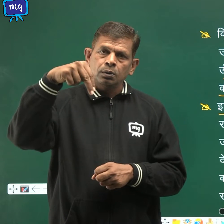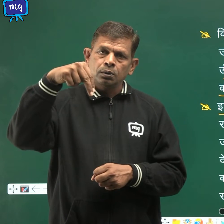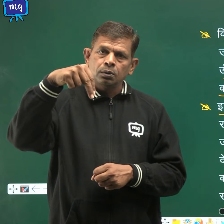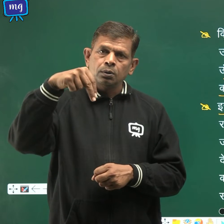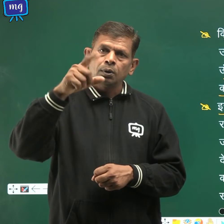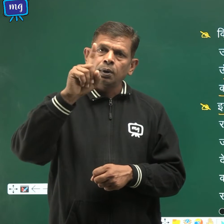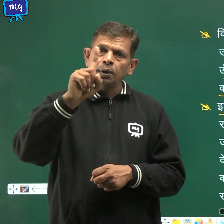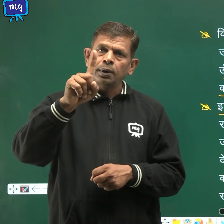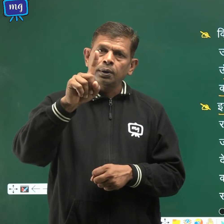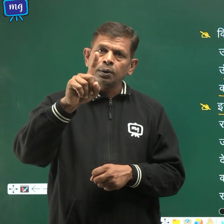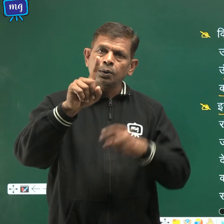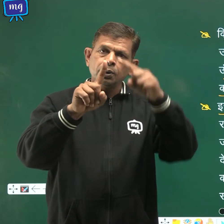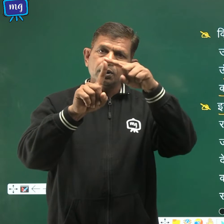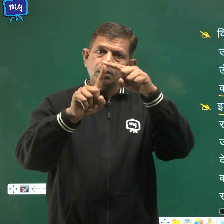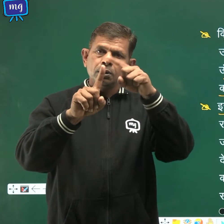एक सिरा